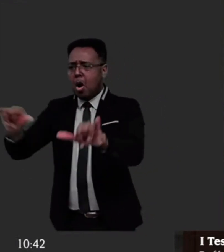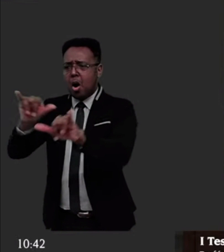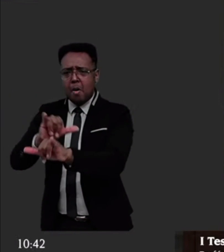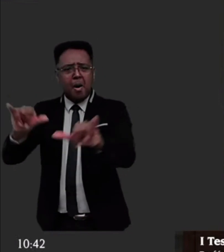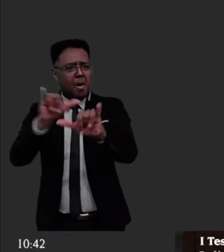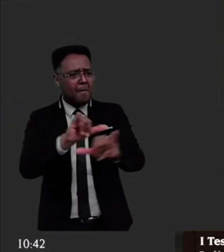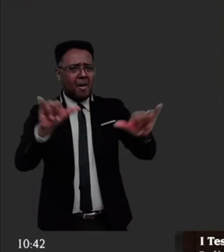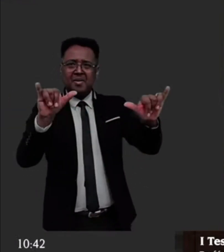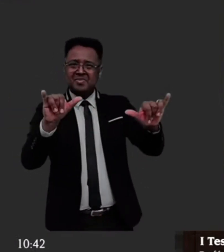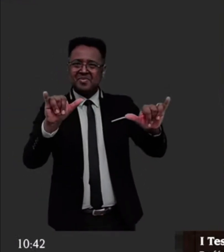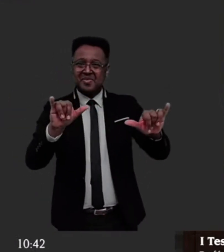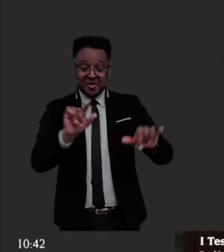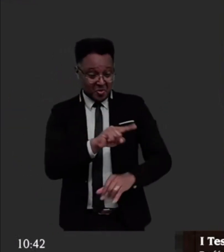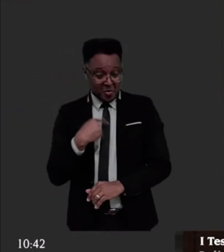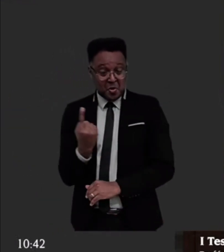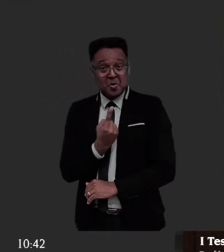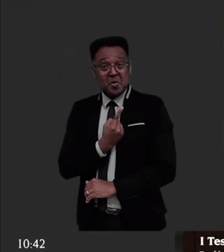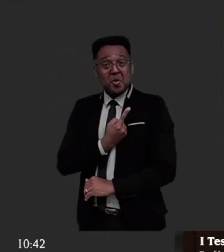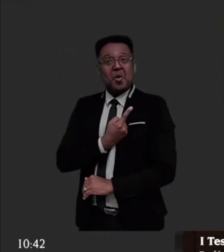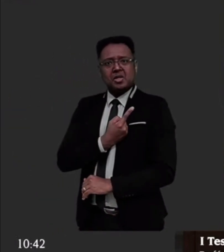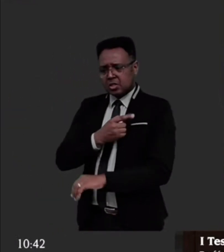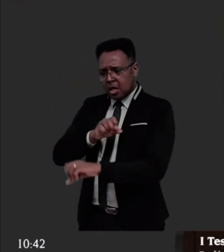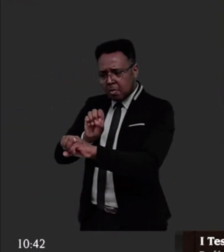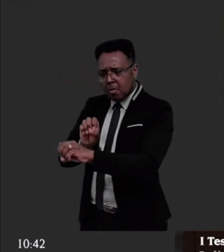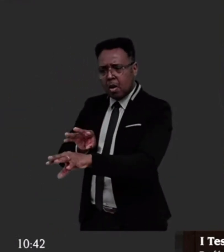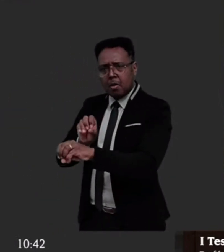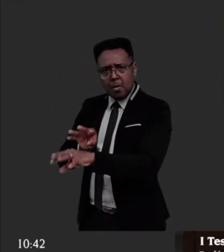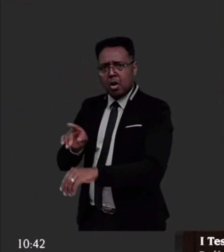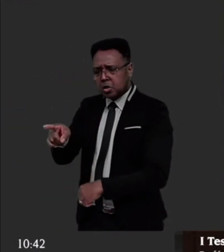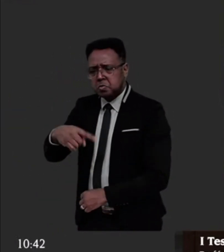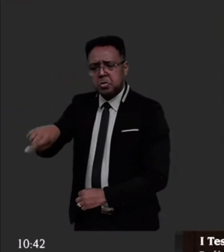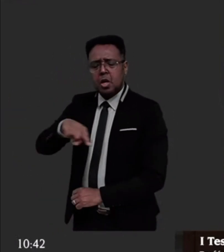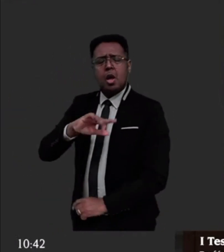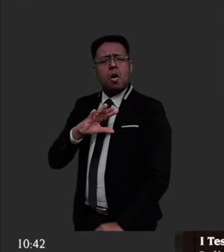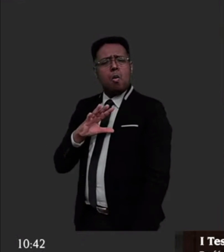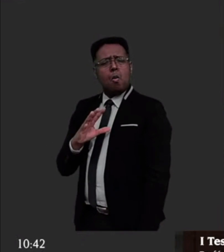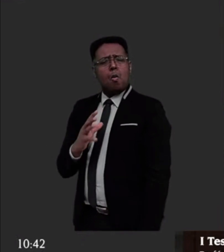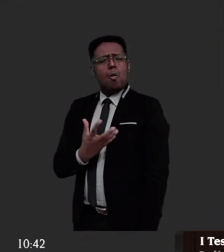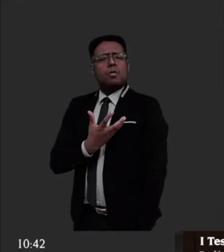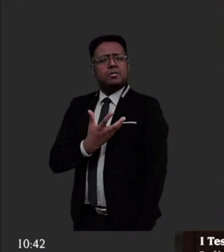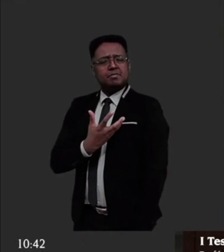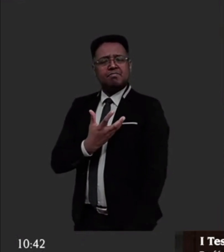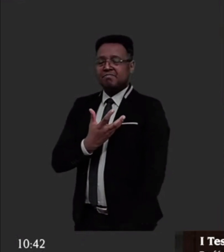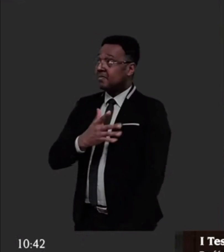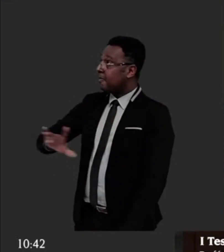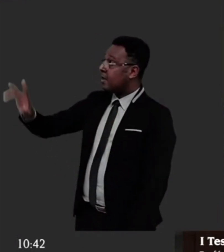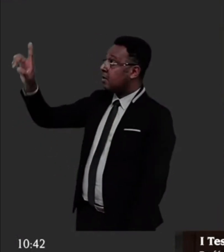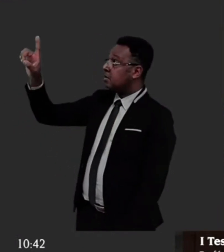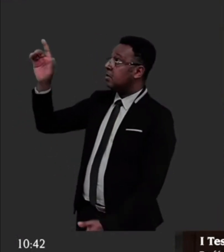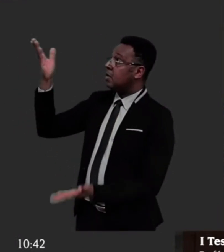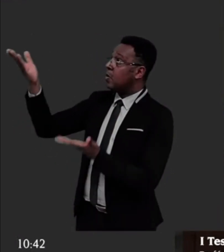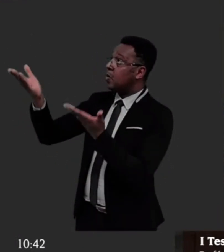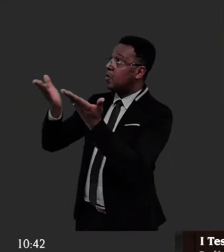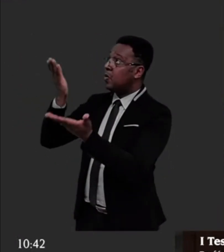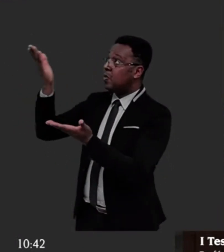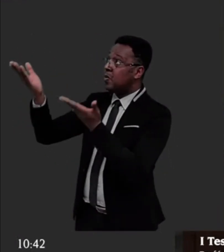e como dos ídolos vos convertestes a Deus para servir o Deus vivo e verdadeiro, e esperar dos céus a